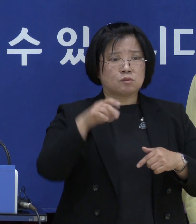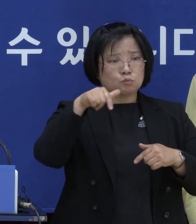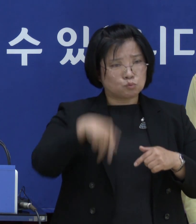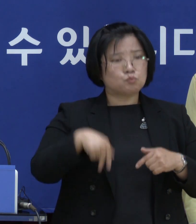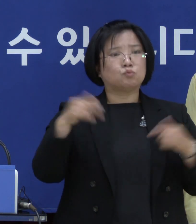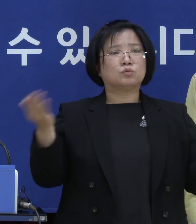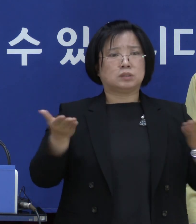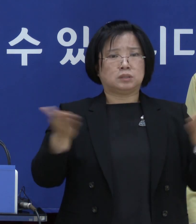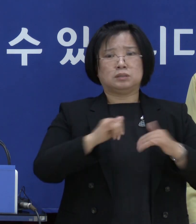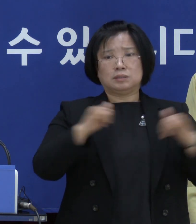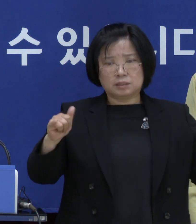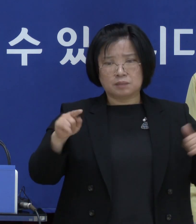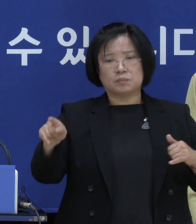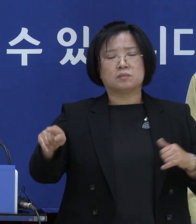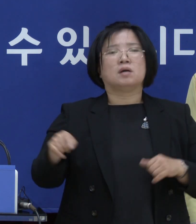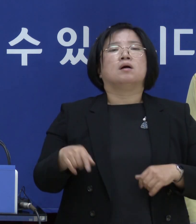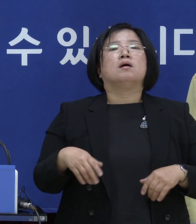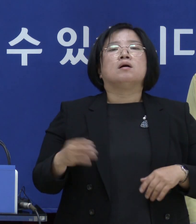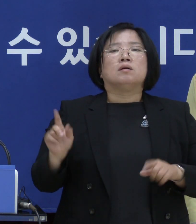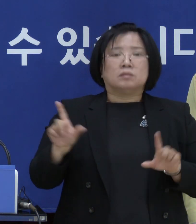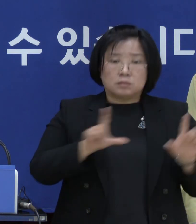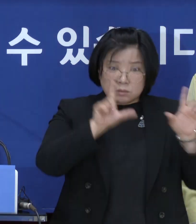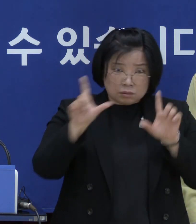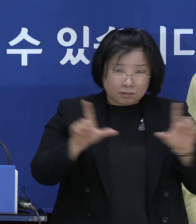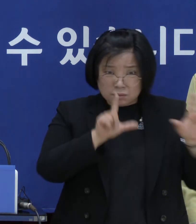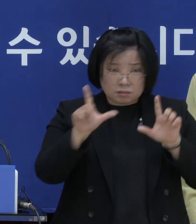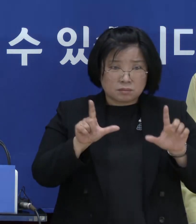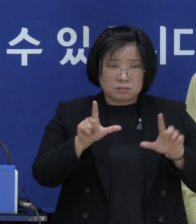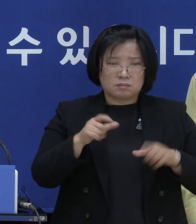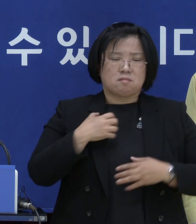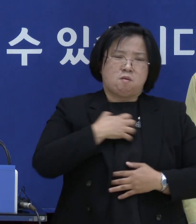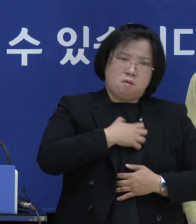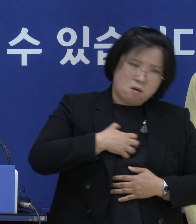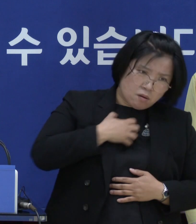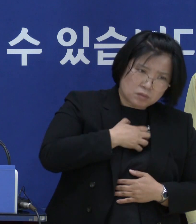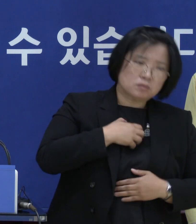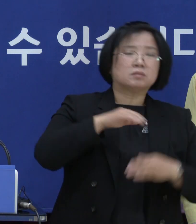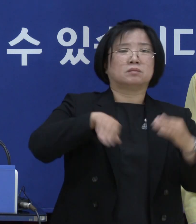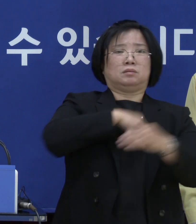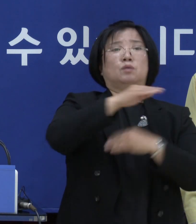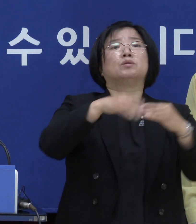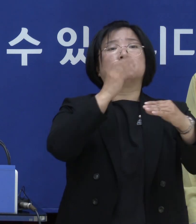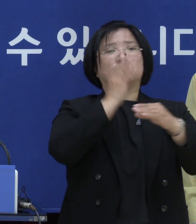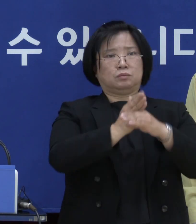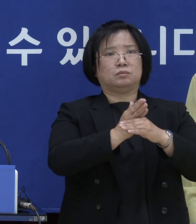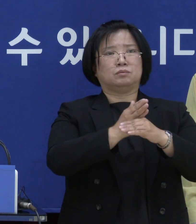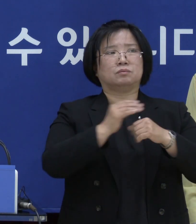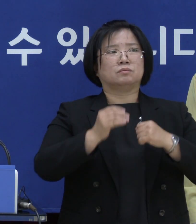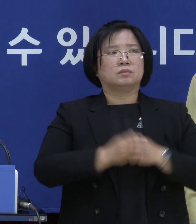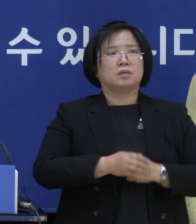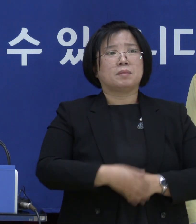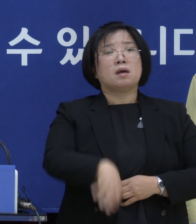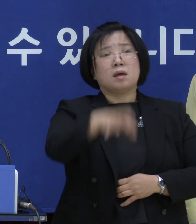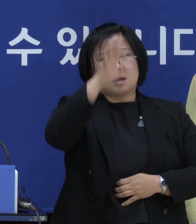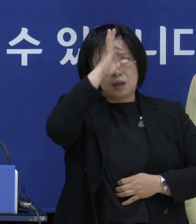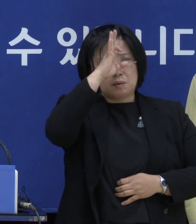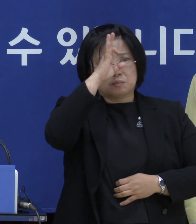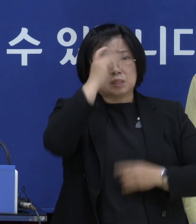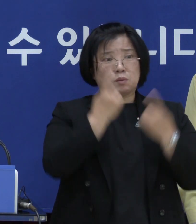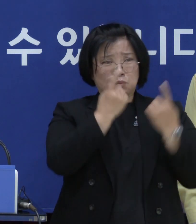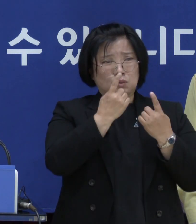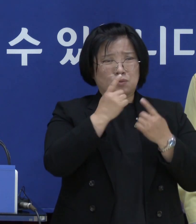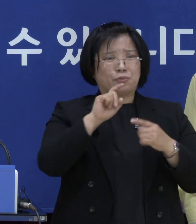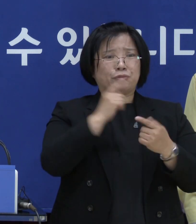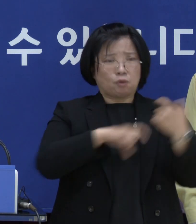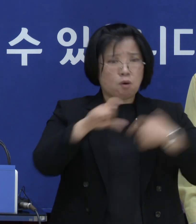취약계층은 당장 생계를 걱정하는 절박한 상황입니다. IMF 때보다 더 어렵다고들